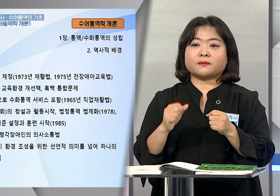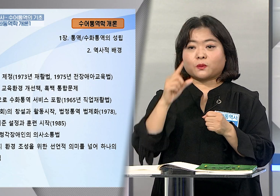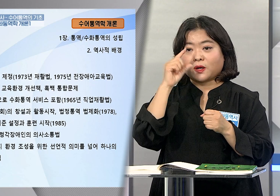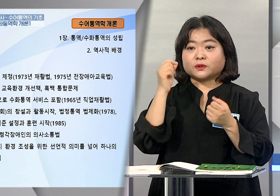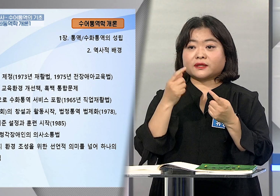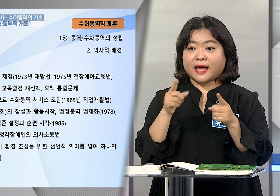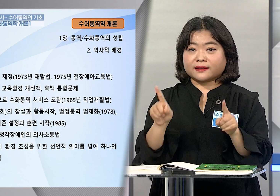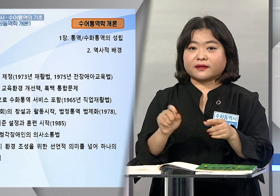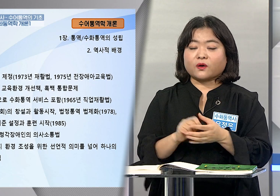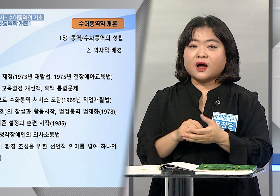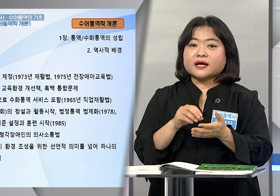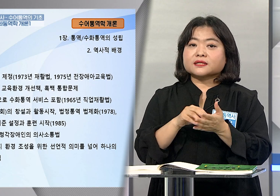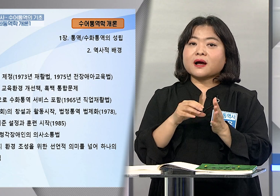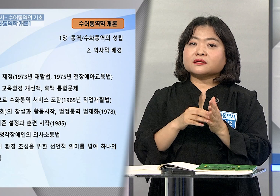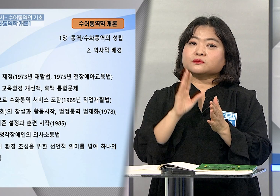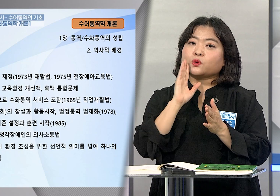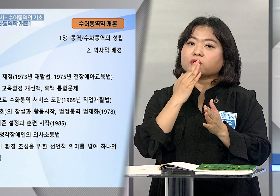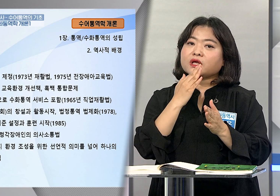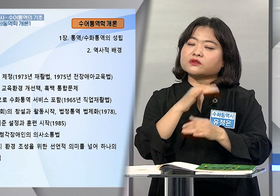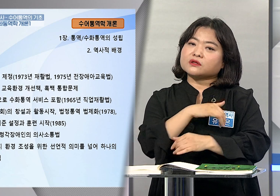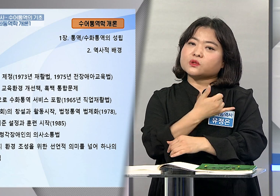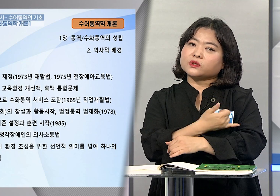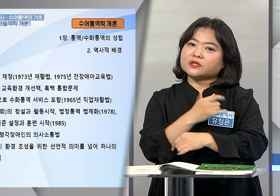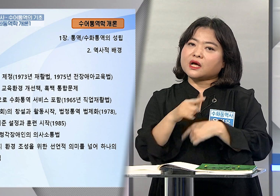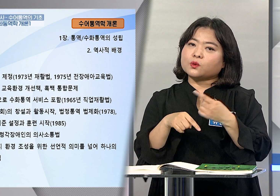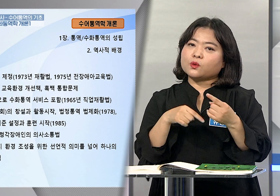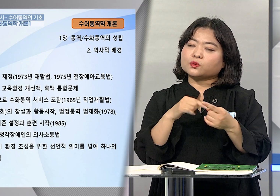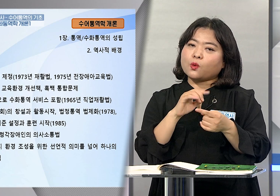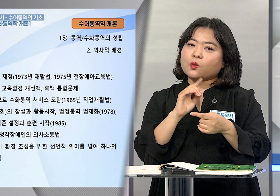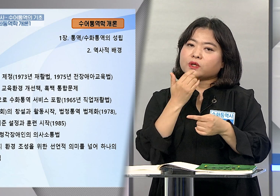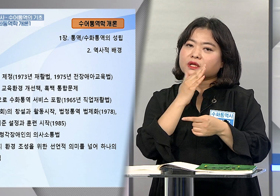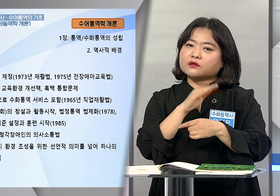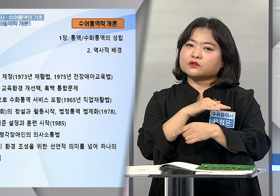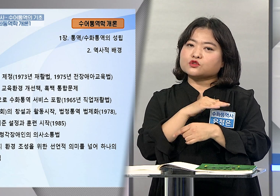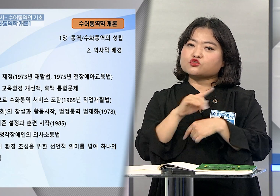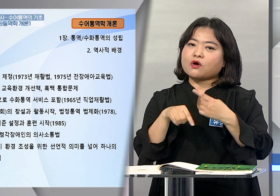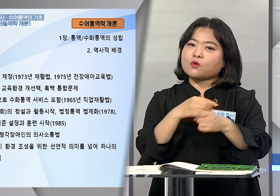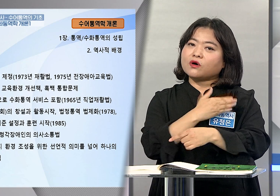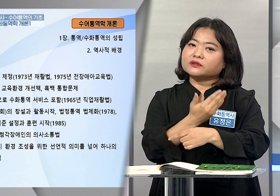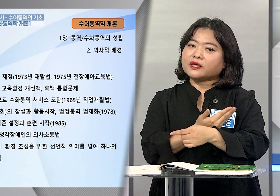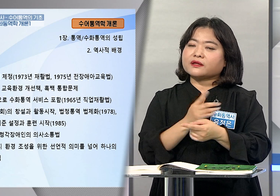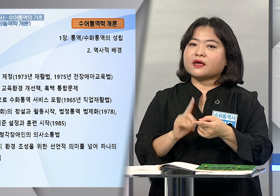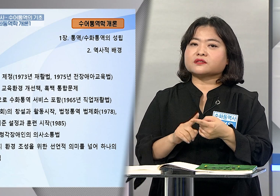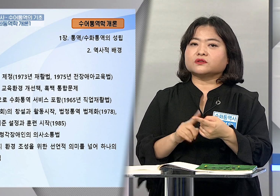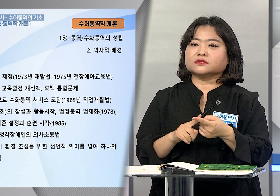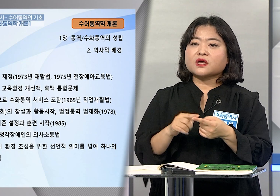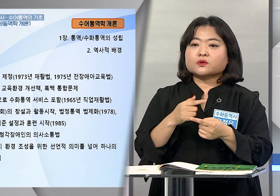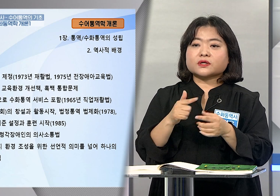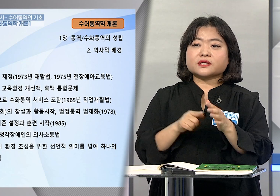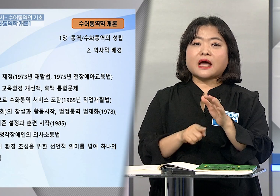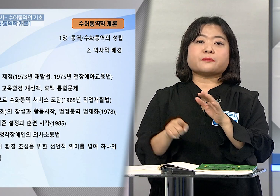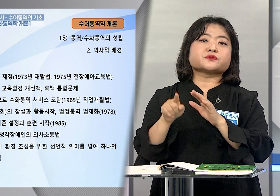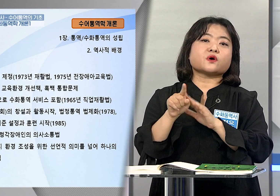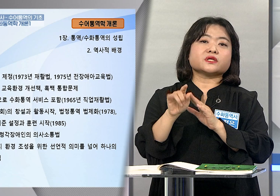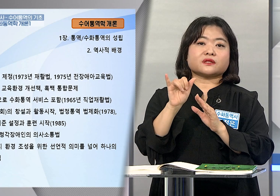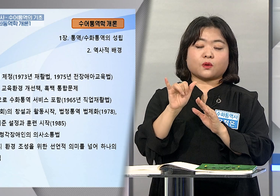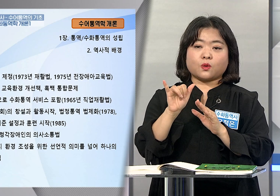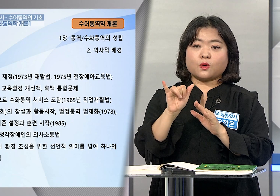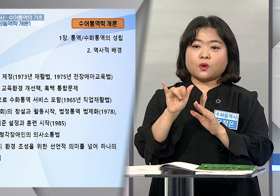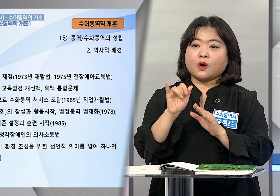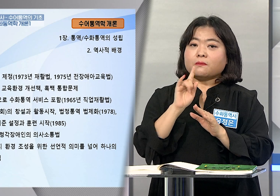있는 곳이 바로 갈로데 대학인데요. 그만큼 농인의 어떤 인권이나 농인의 어떤 수학권에 대해서는 굉장히